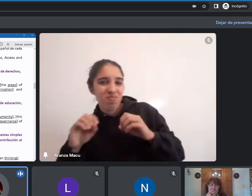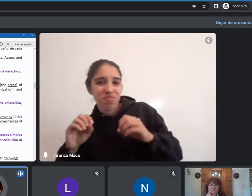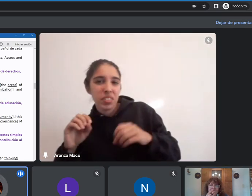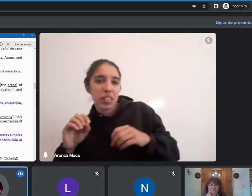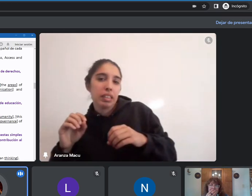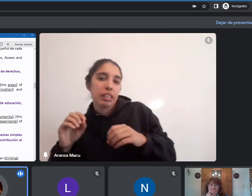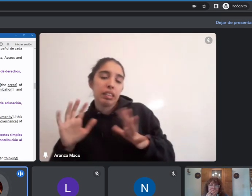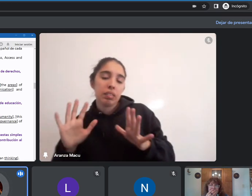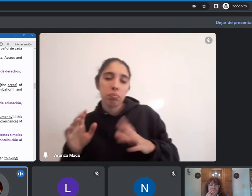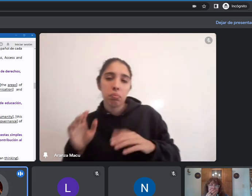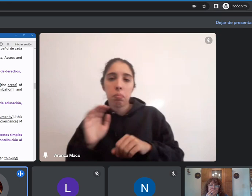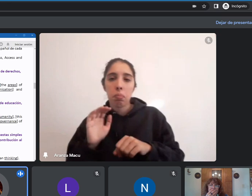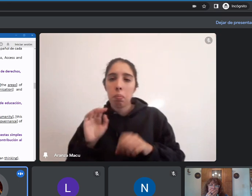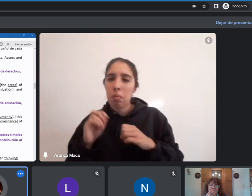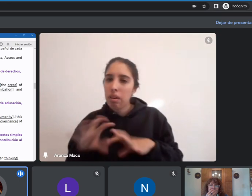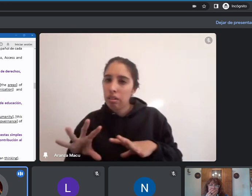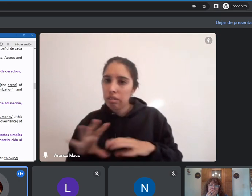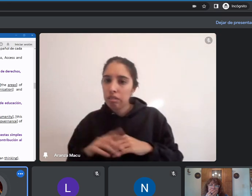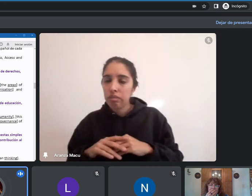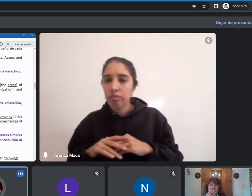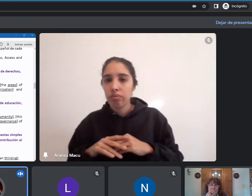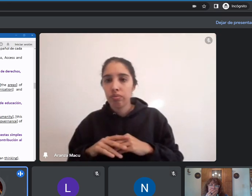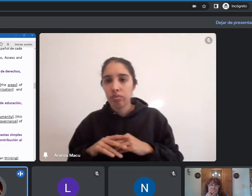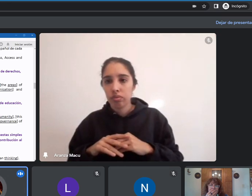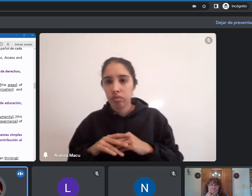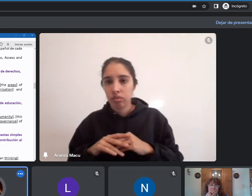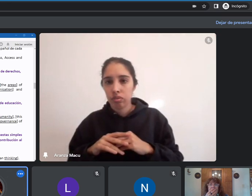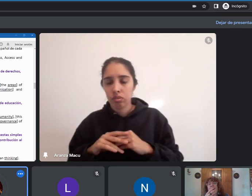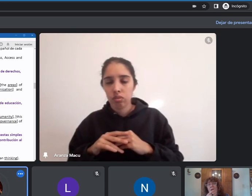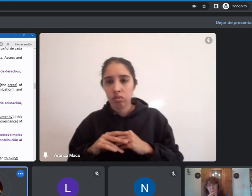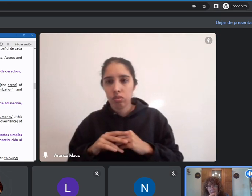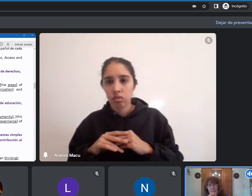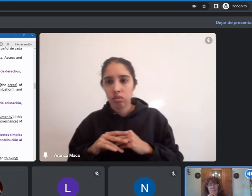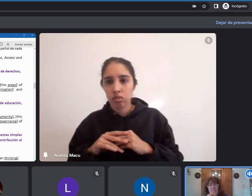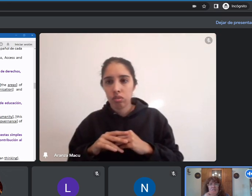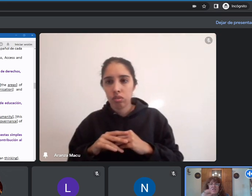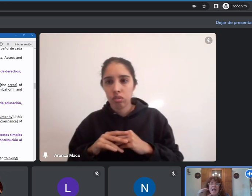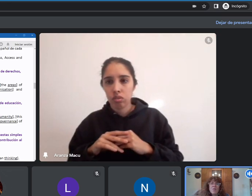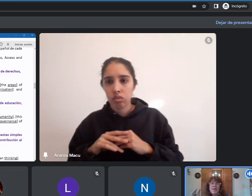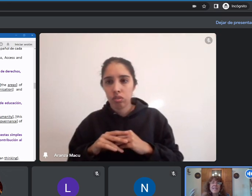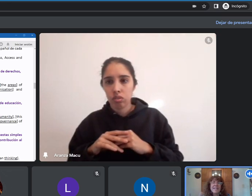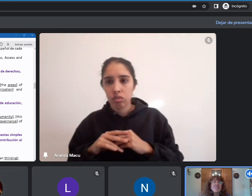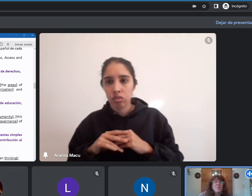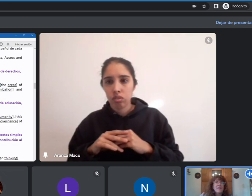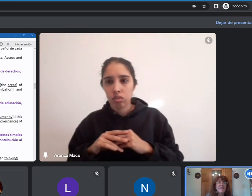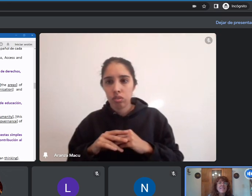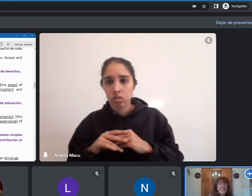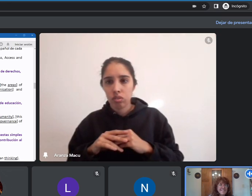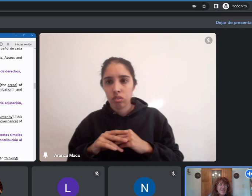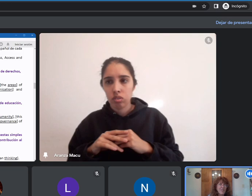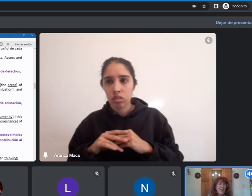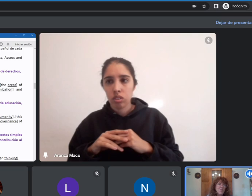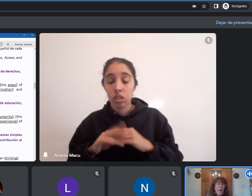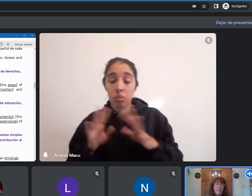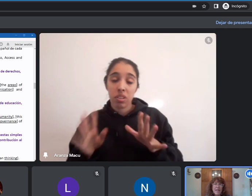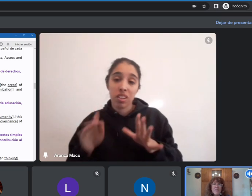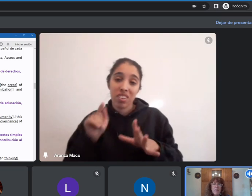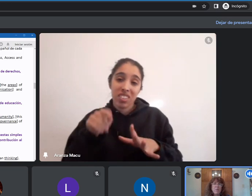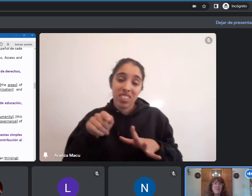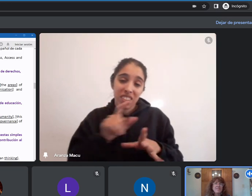este informe, le puse en este informe. Ah, bueno, sí. O sea, algún arreglito van a tener que hacer con algunas palabras porque si no les